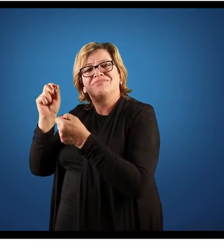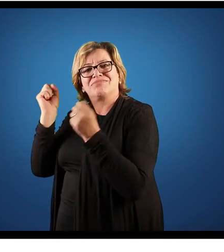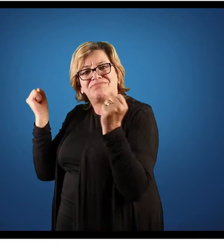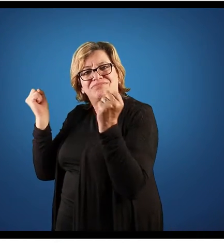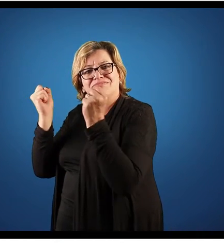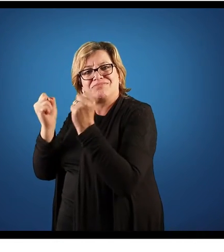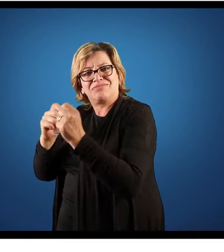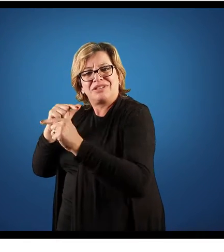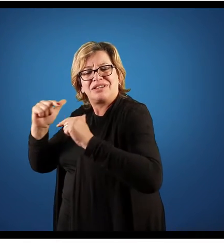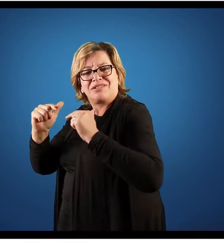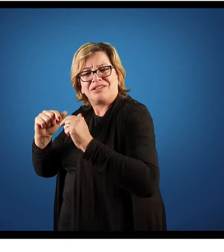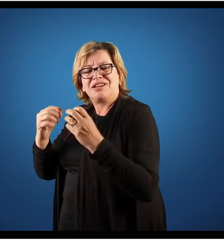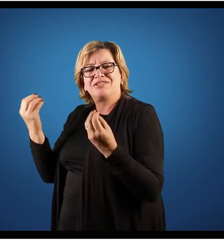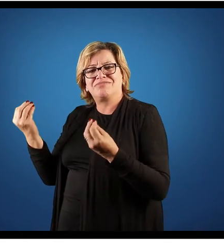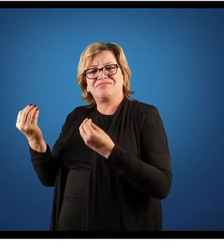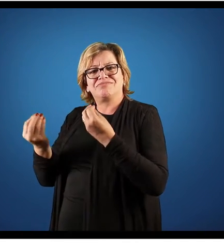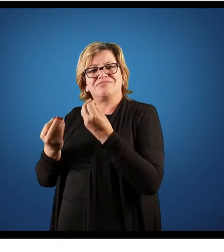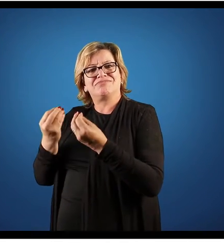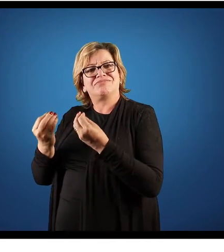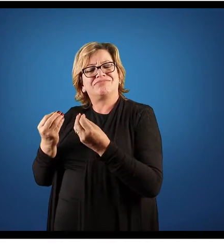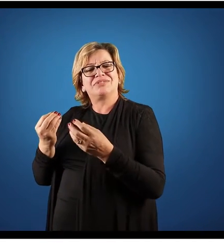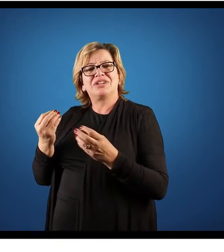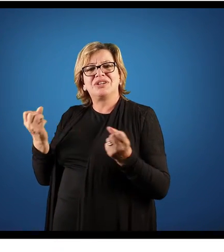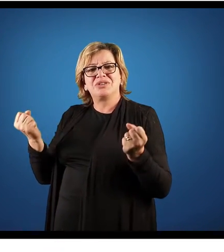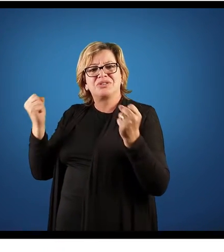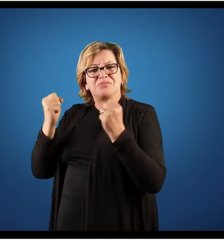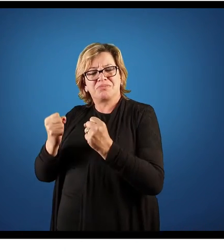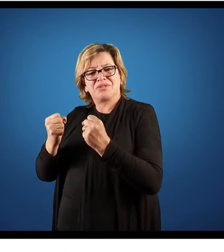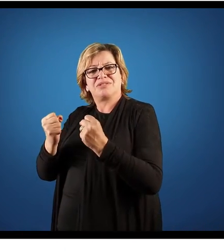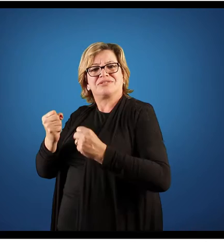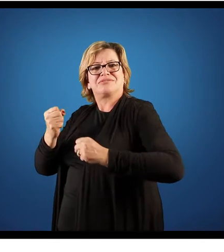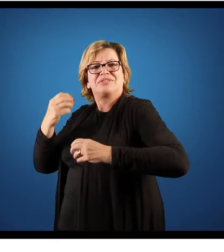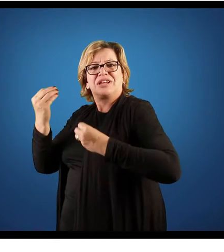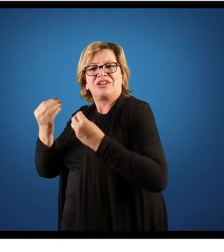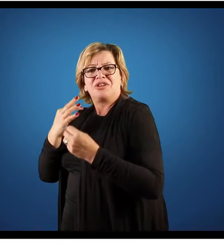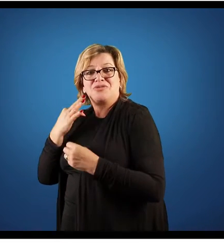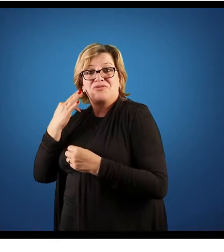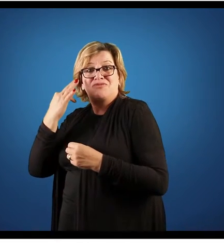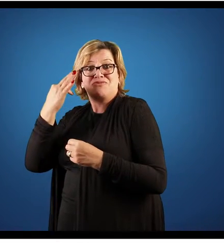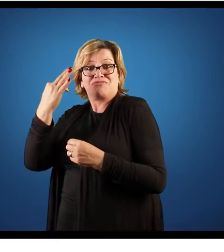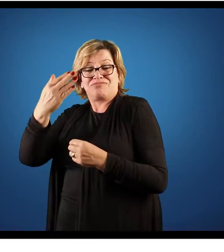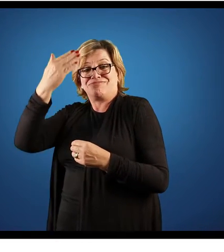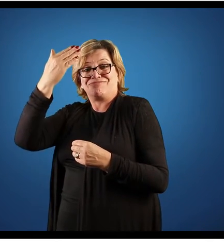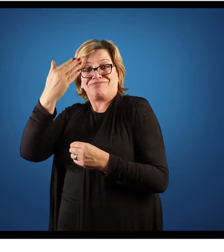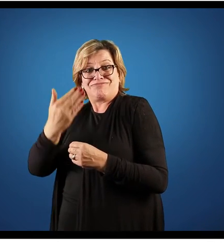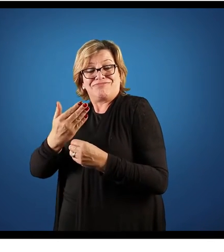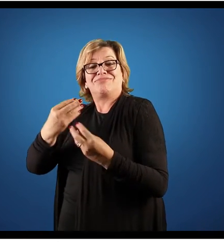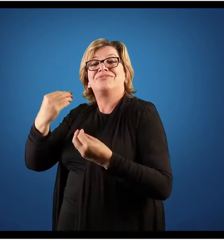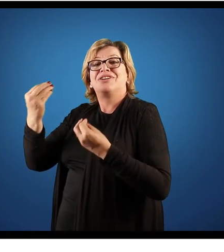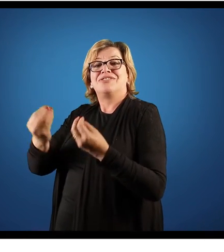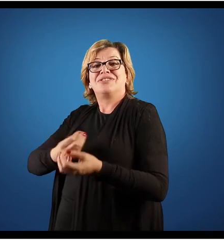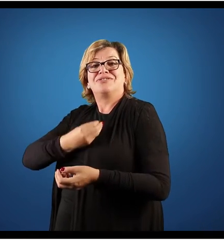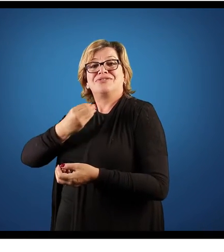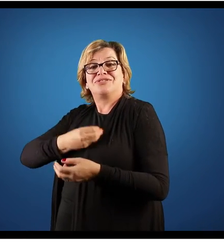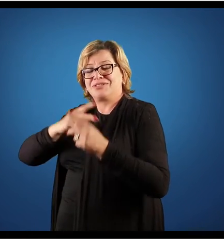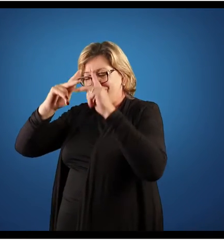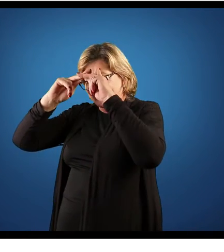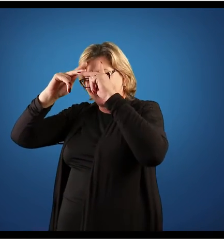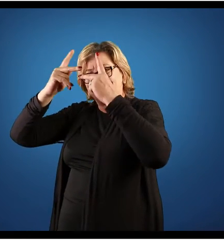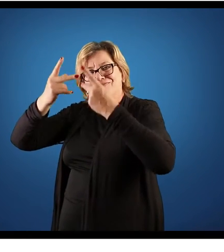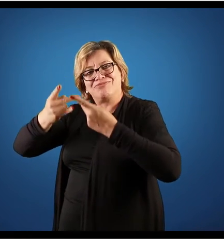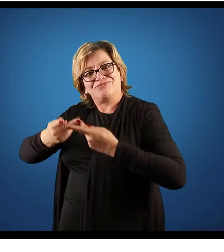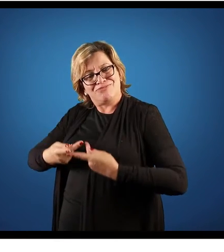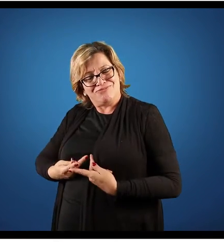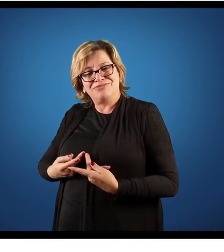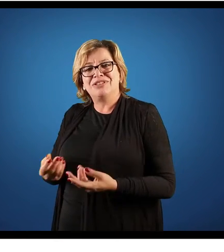florestas renovadas é trabalhar com coisas que possam garantir a subsistência vendas das das pessoas que